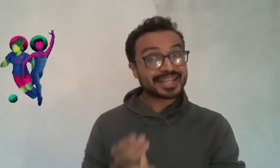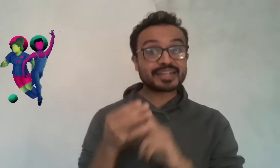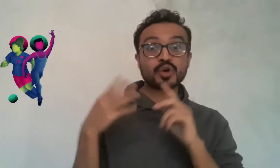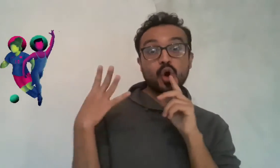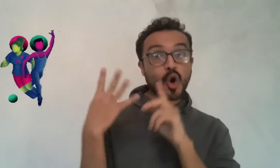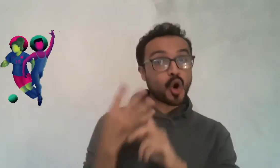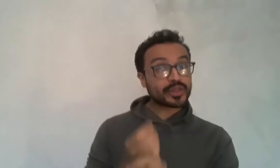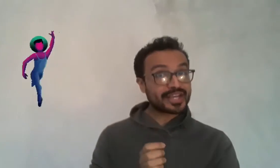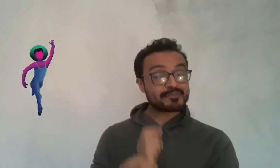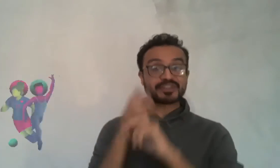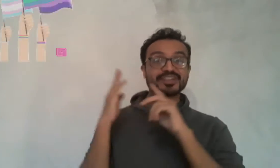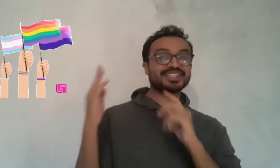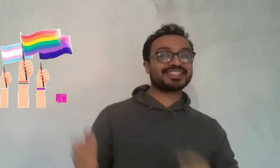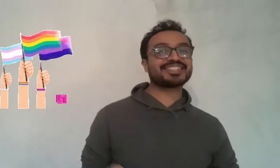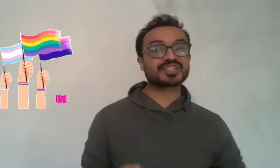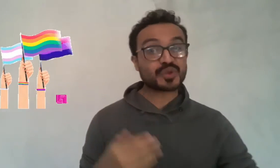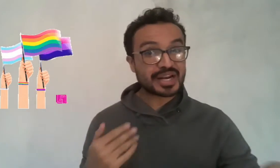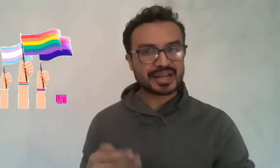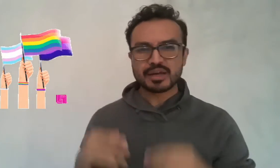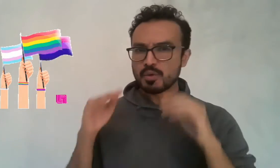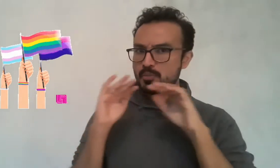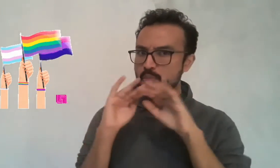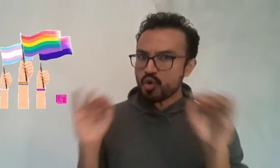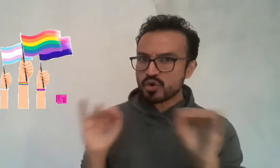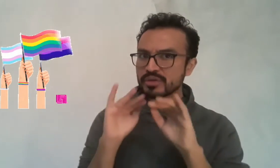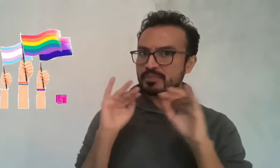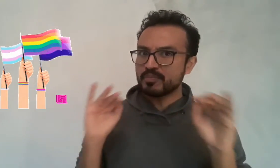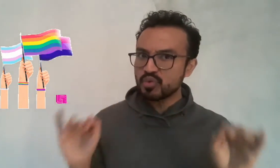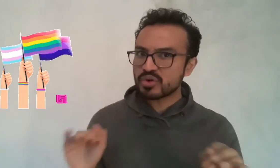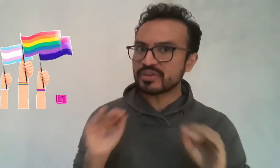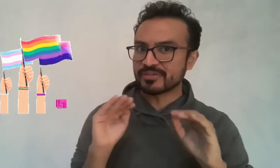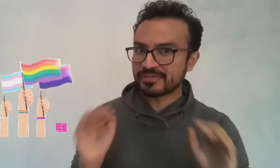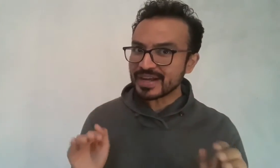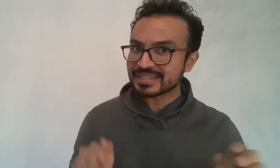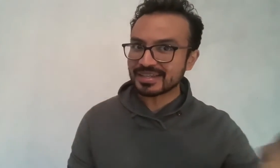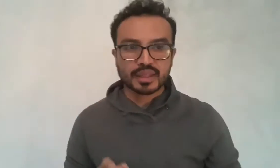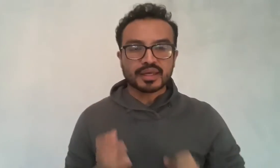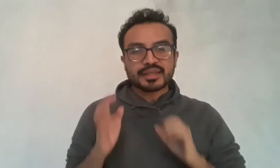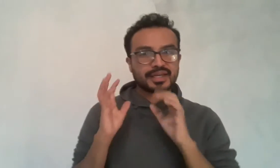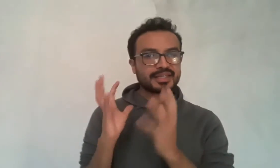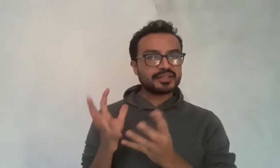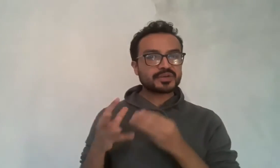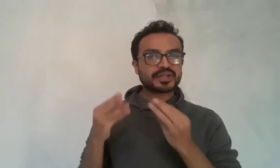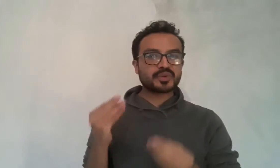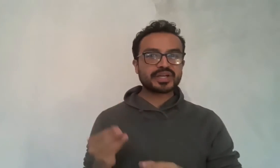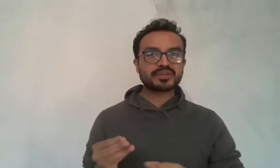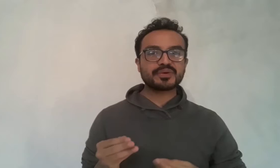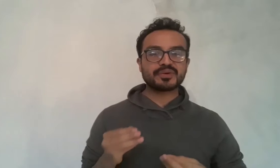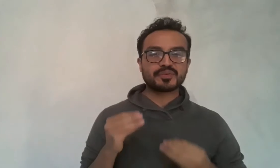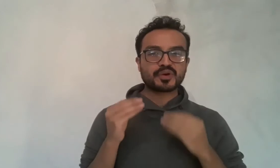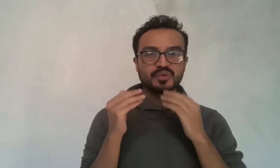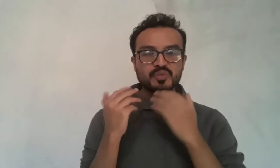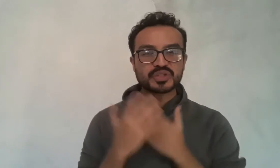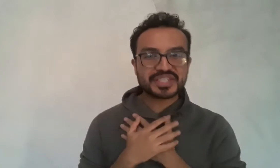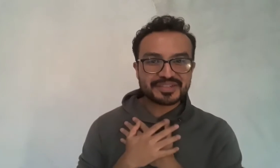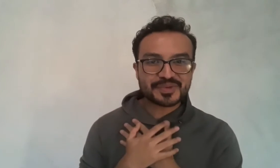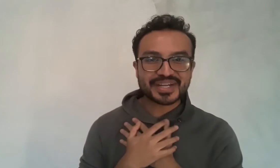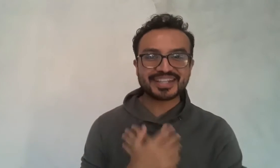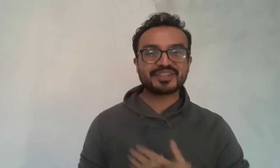género o de preferencia sexual. Muy, muy fácil. Y aquí yo recuerdo con muchísimo cariño